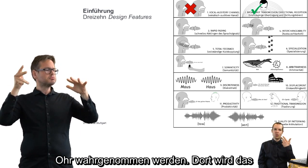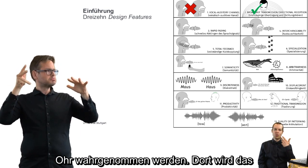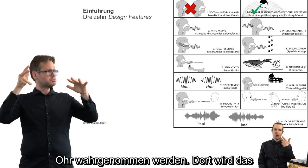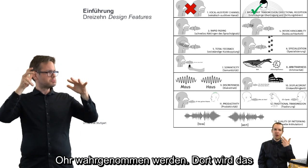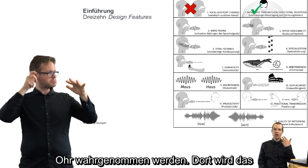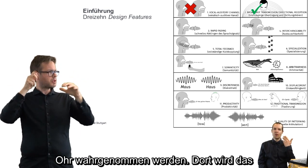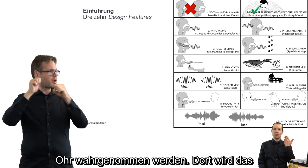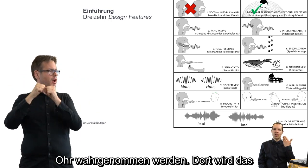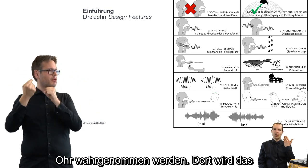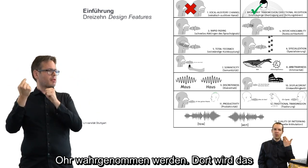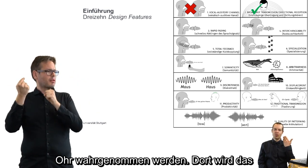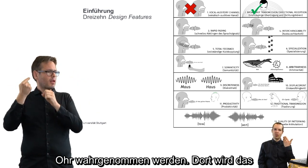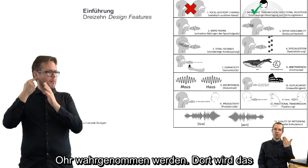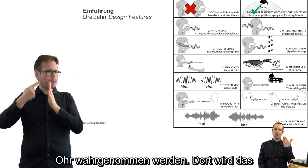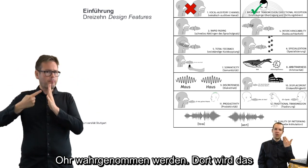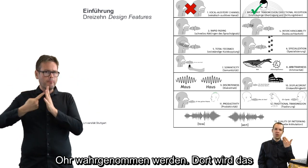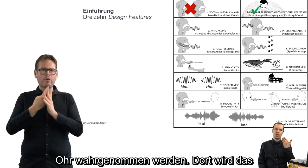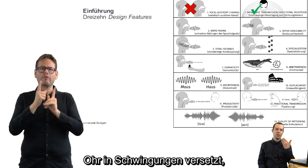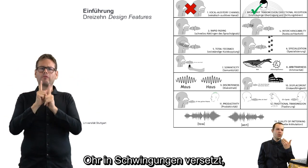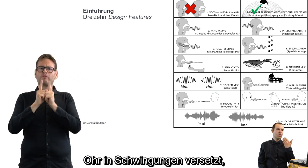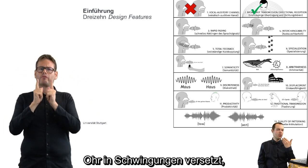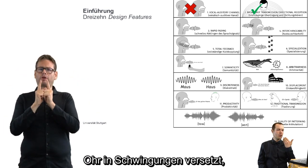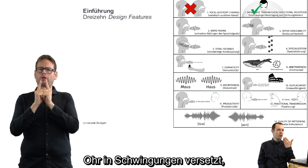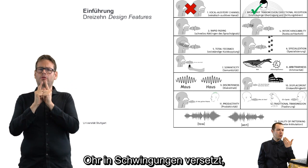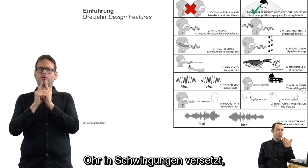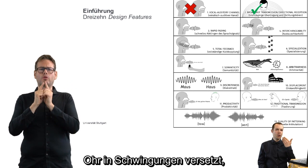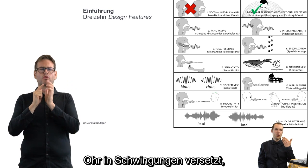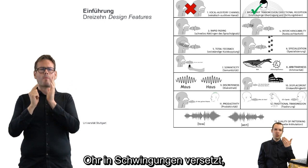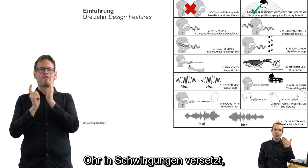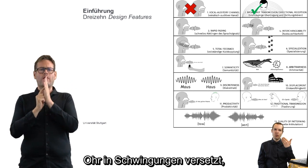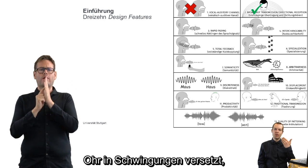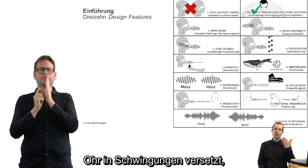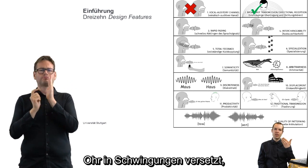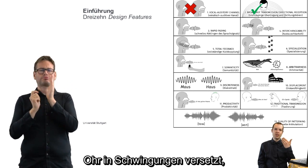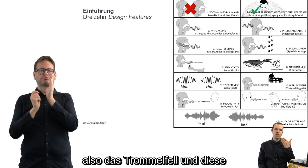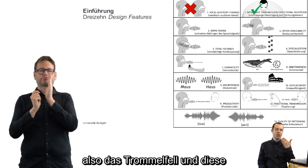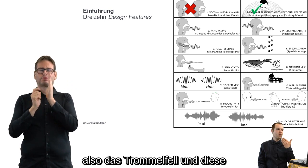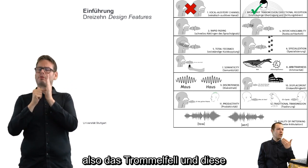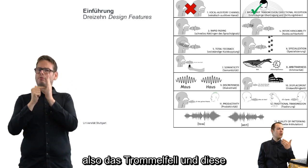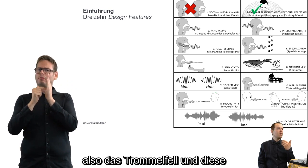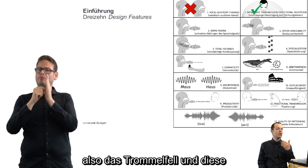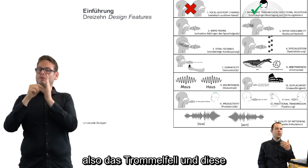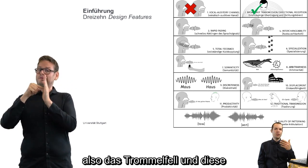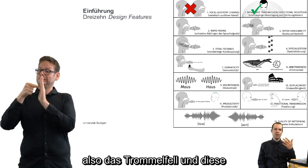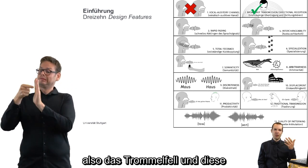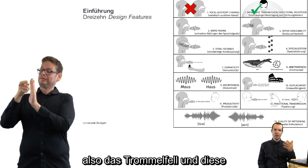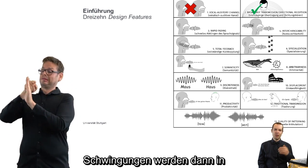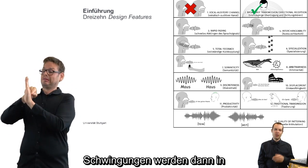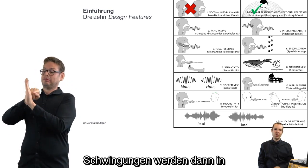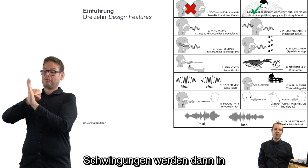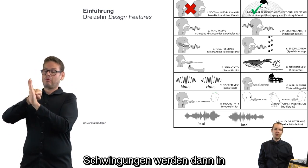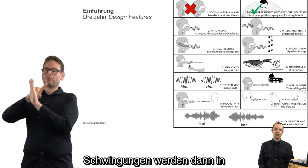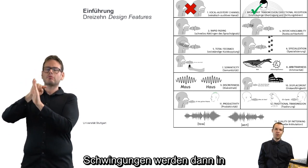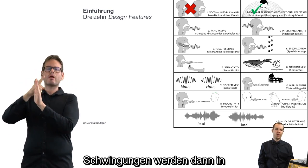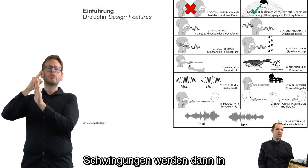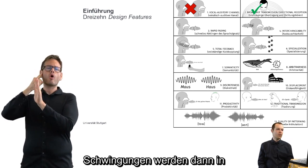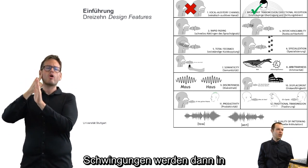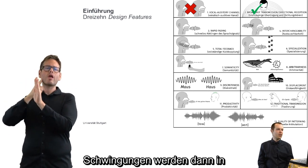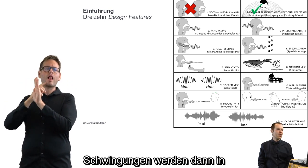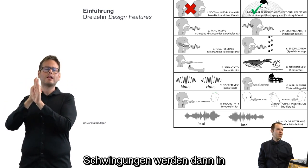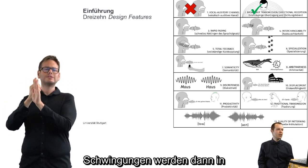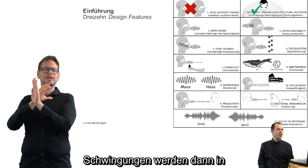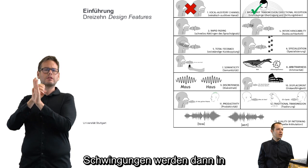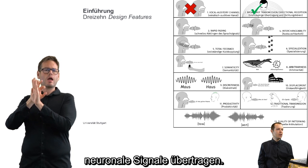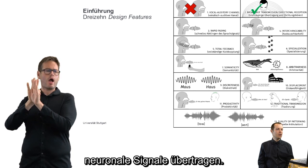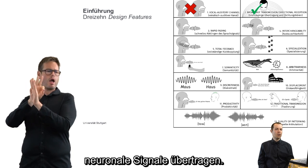übers Ohr wahrgenommen werden und dort wird das Ohr auch in Schwingungen versetzt, das Trommelfell, und diese Schwingungen